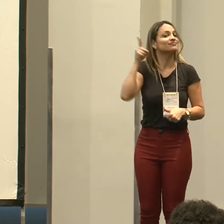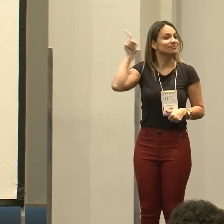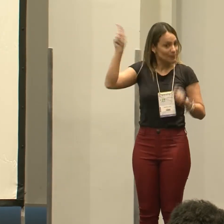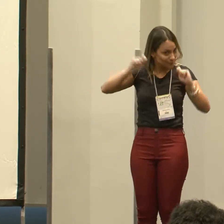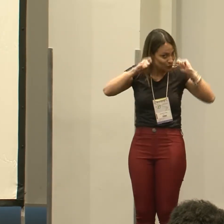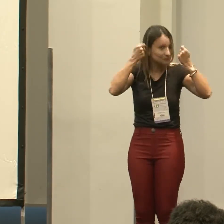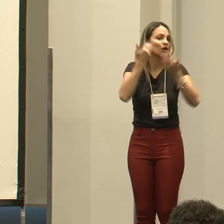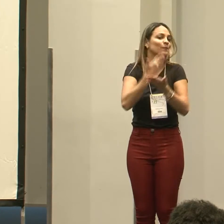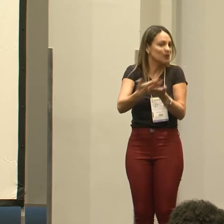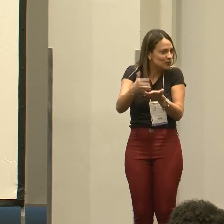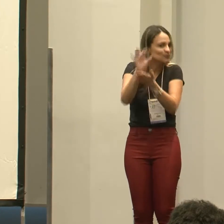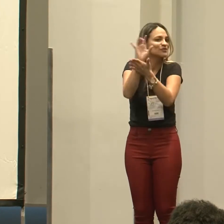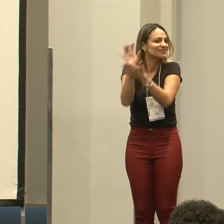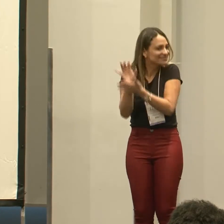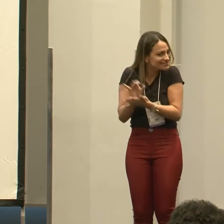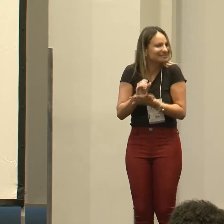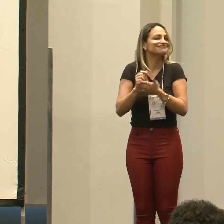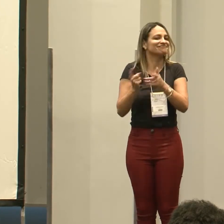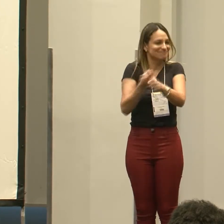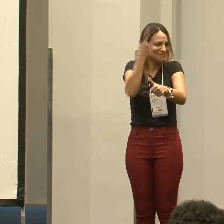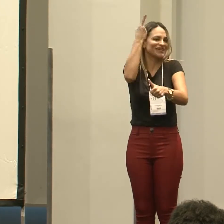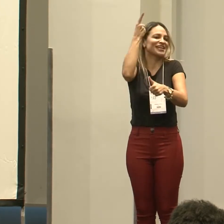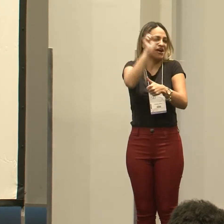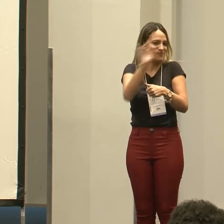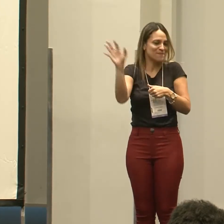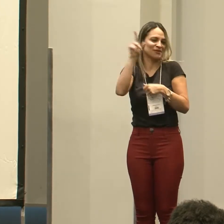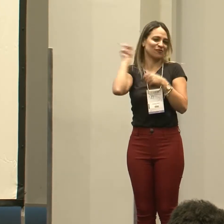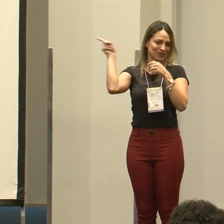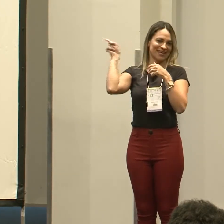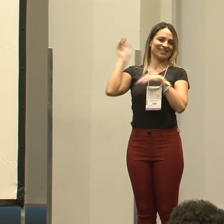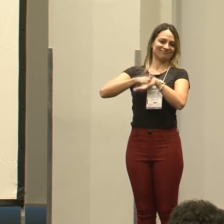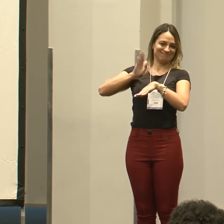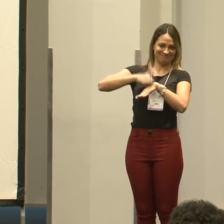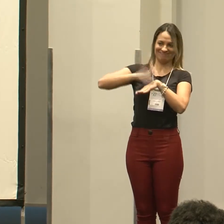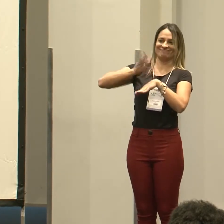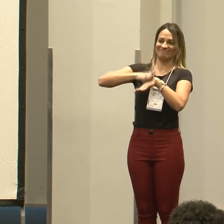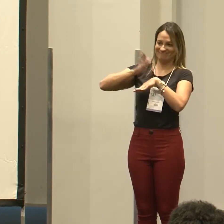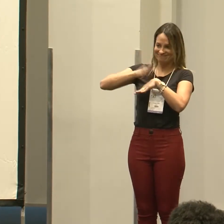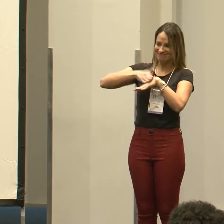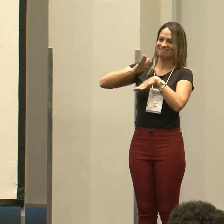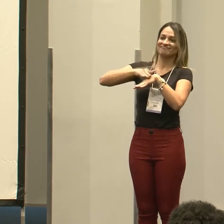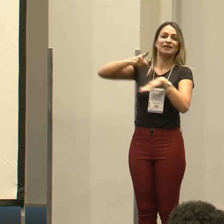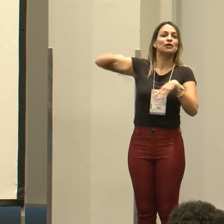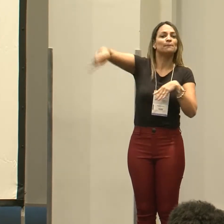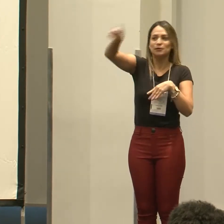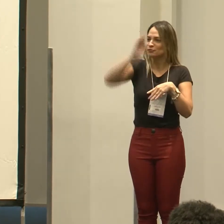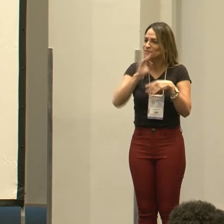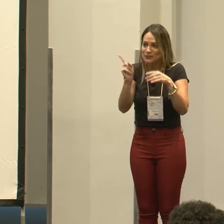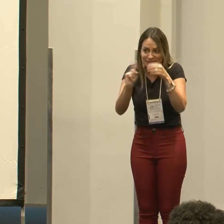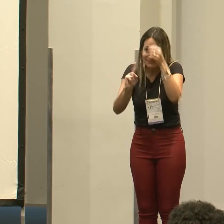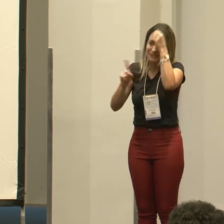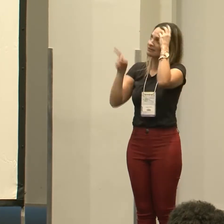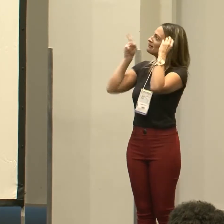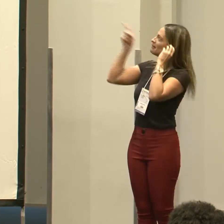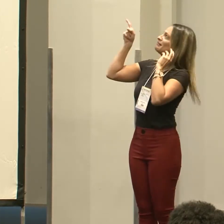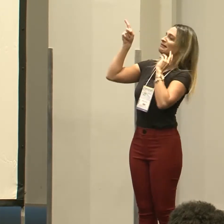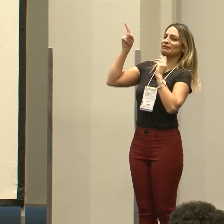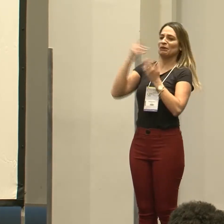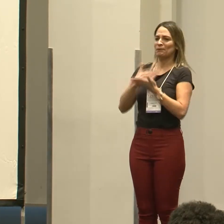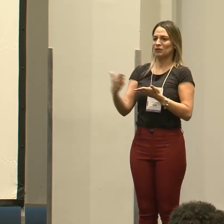O criador do primeiro alfabeto manual. Então, Pedro Ponce de León, ele começa um trabalho voltado para o alfabeto manual. Muita gente